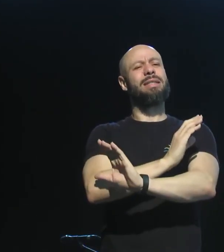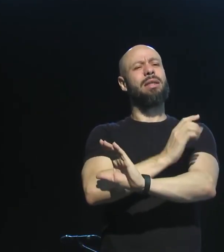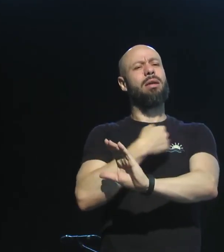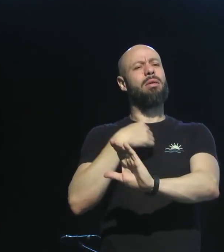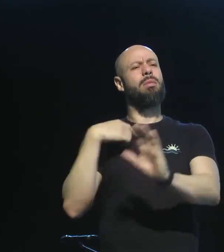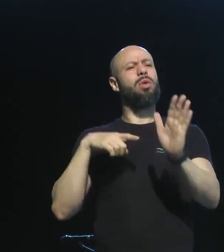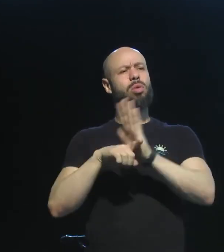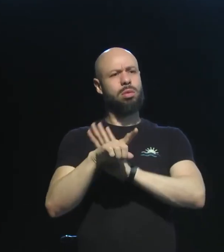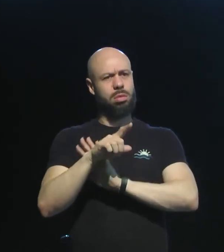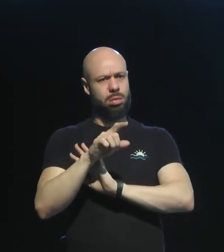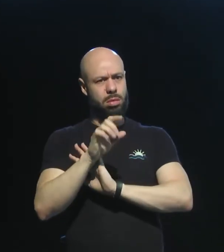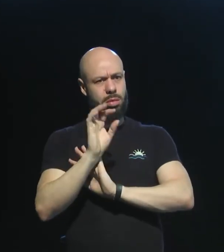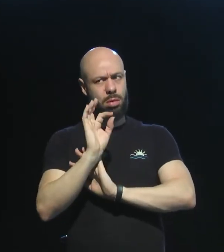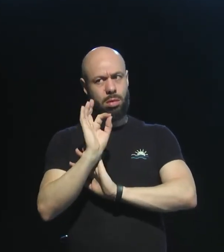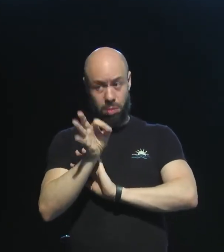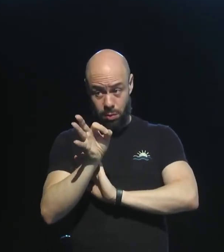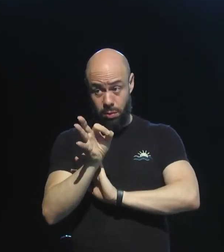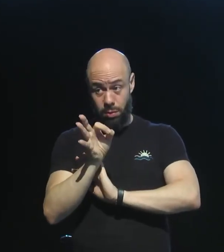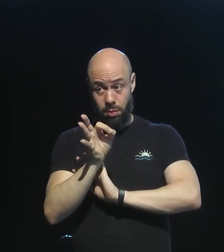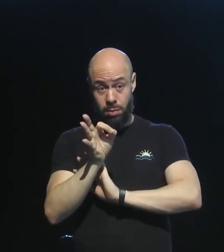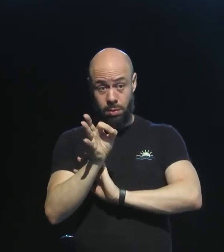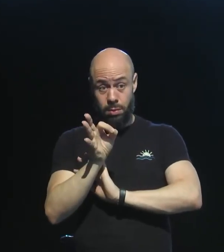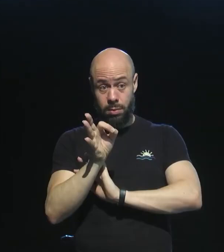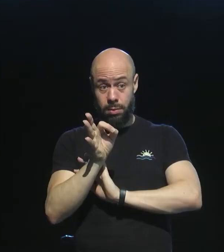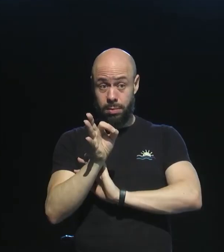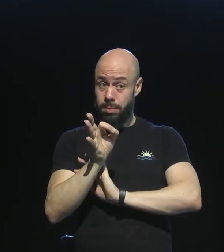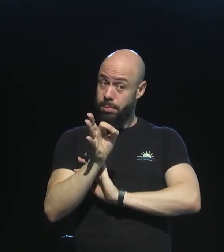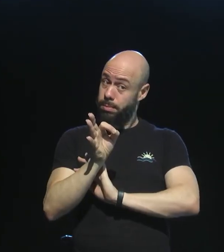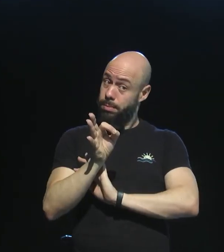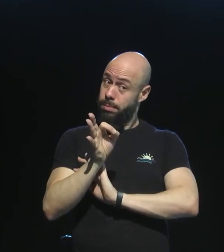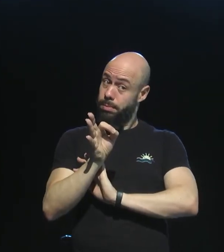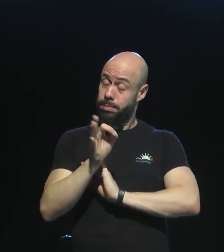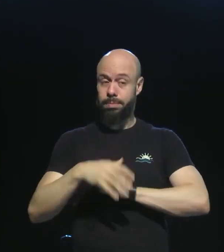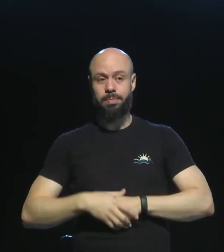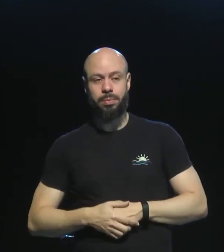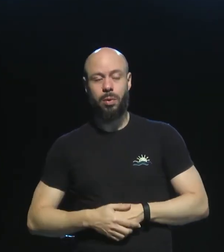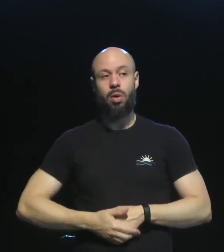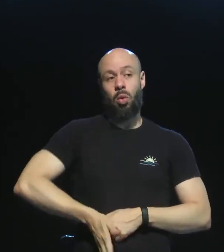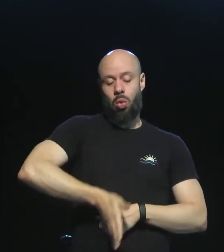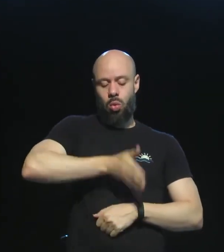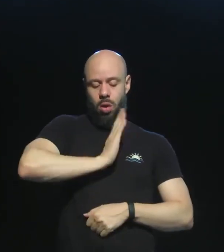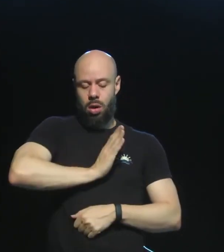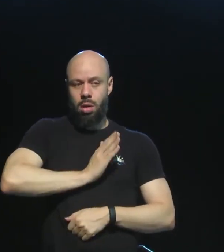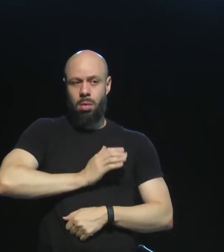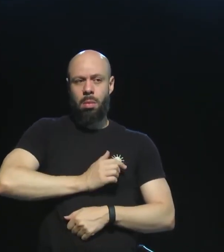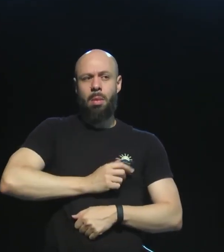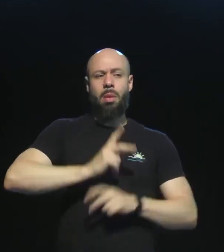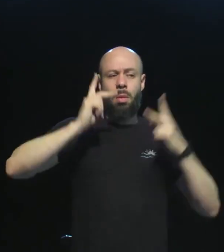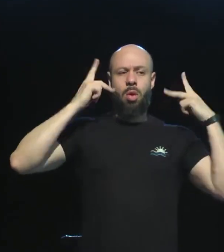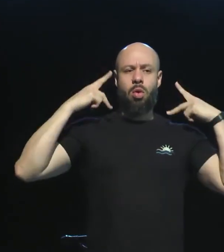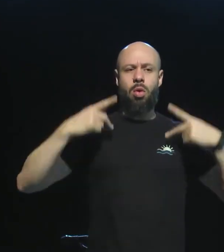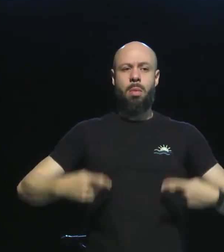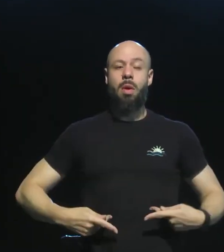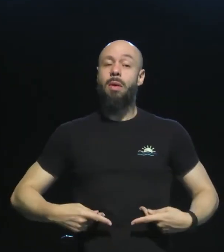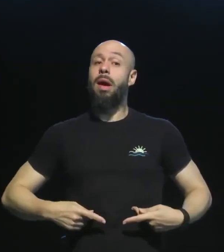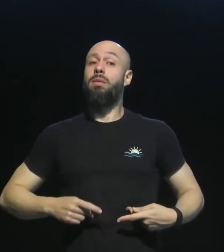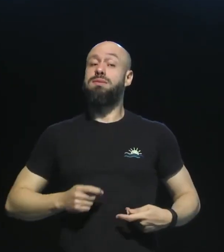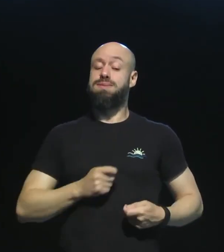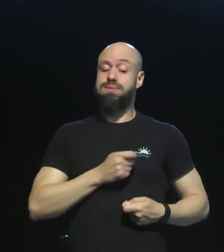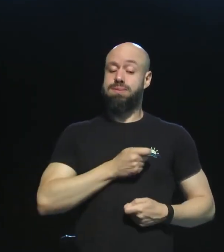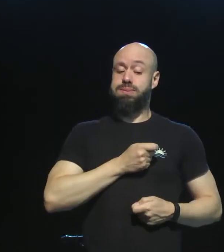Vejam o que a Bíblia diz. O coração humano é mais enganoso que qualquer